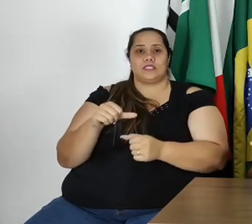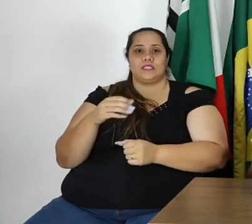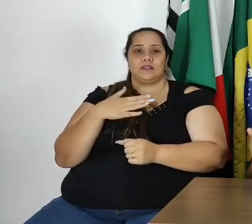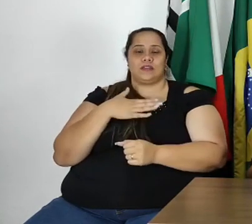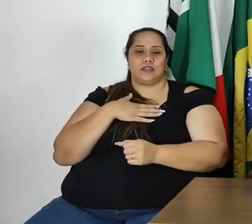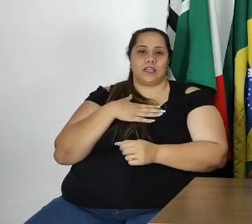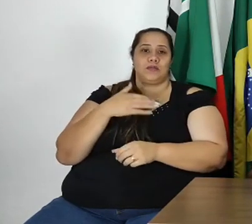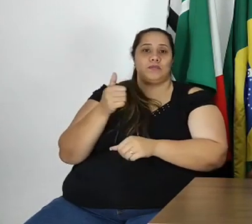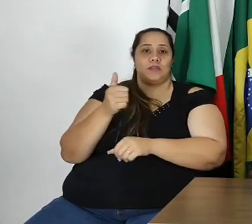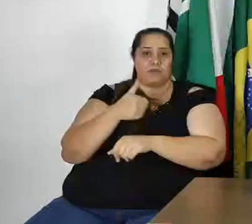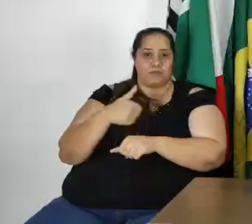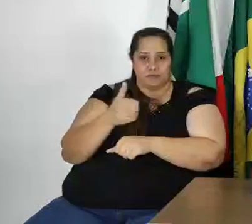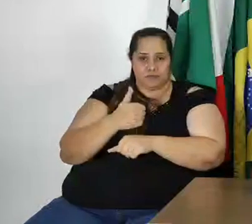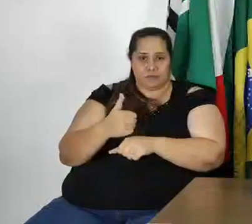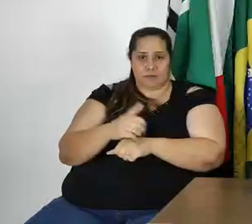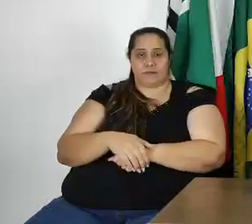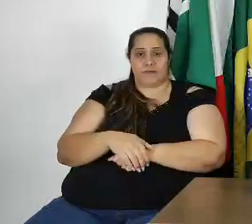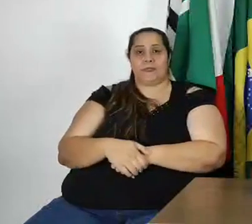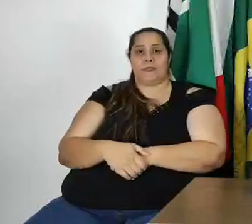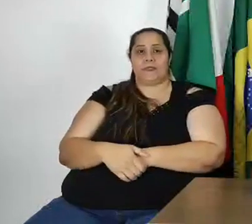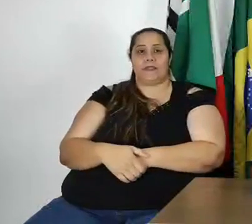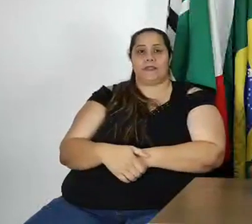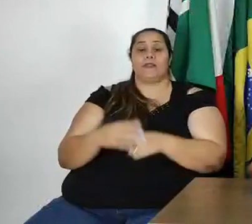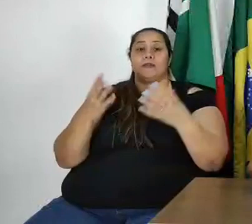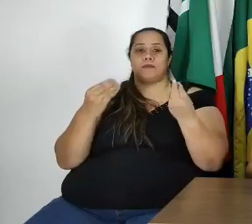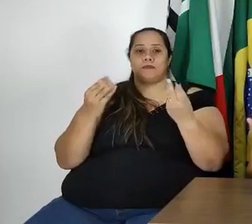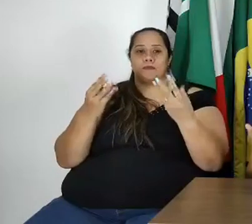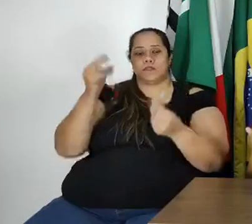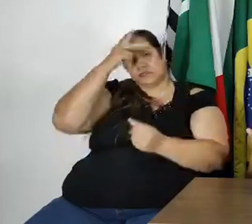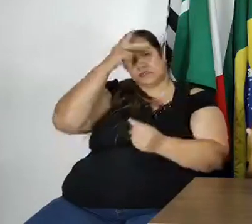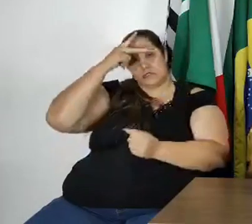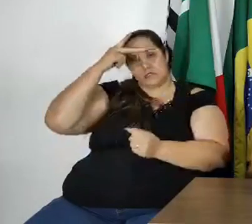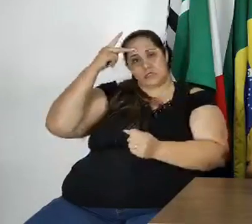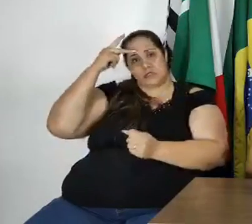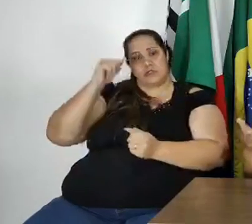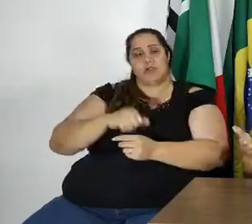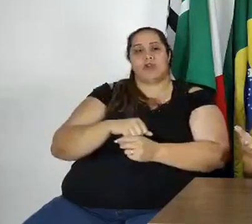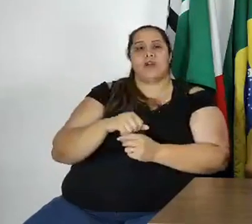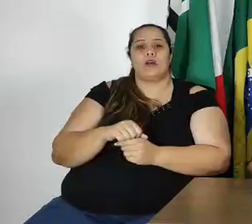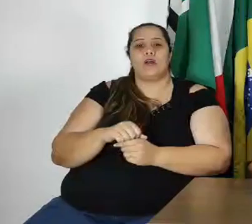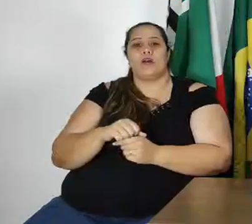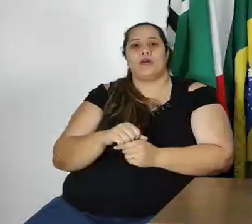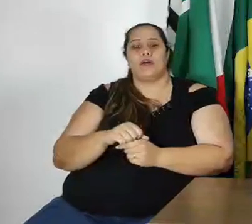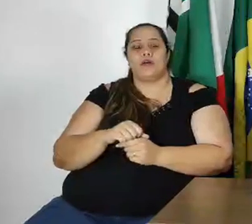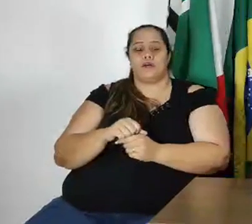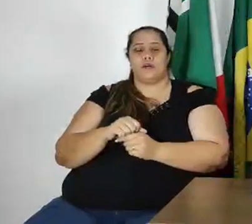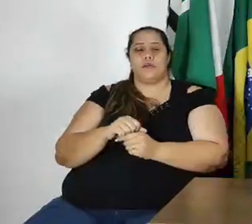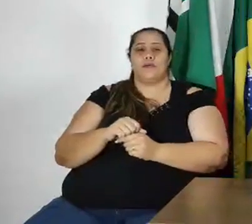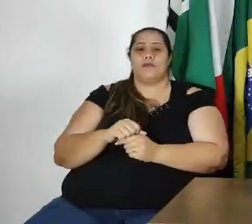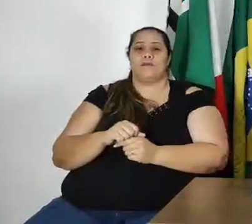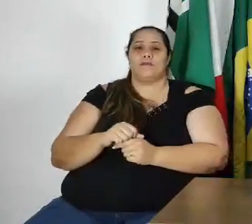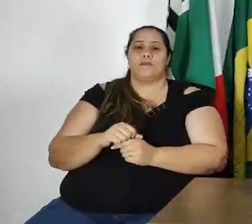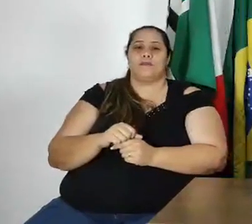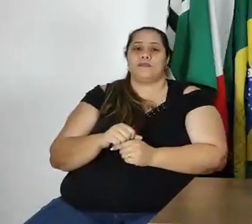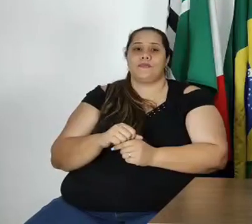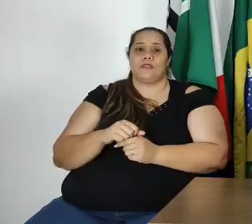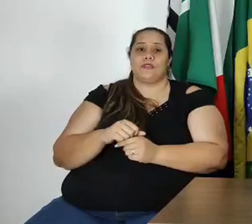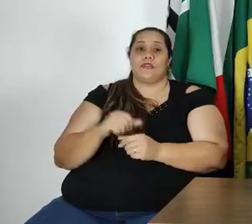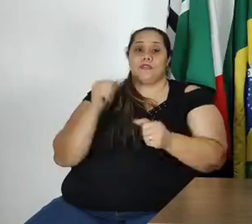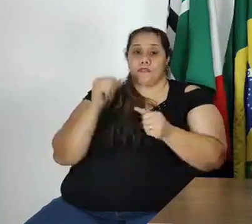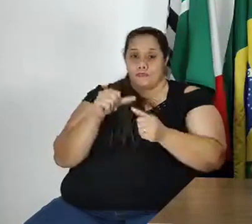caminho. E hoje eu vejo que muitas pessoas deixam seus filhos ainda jovens, com 13